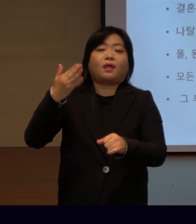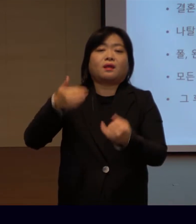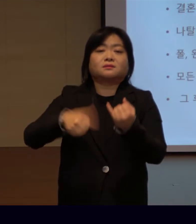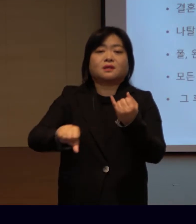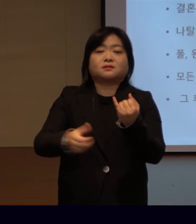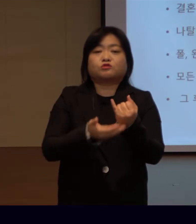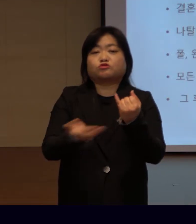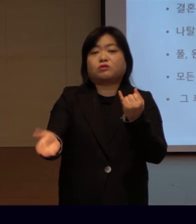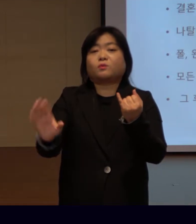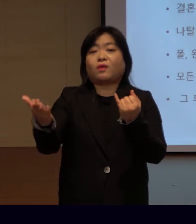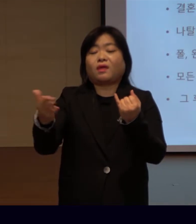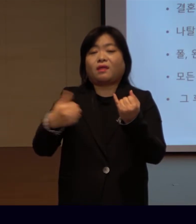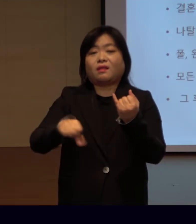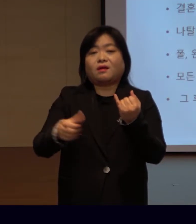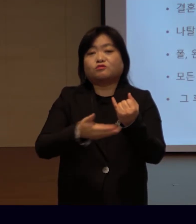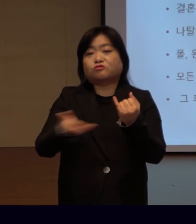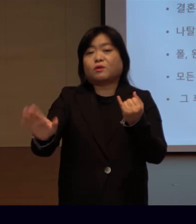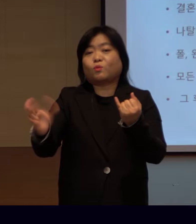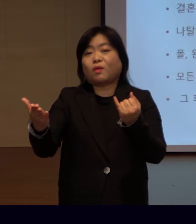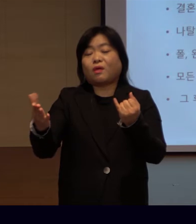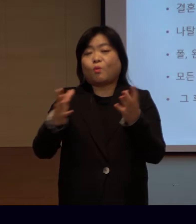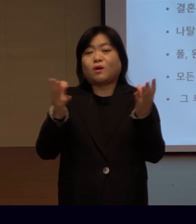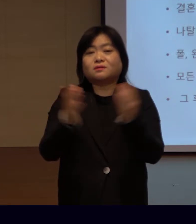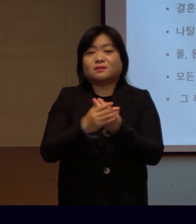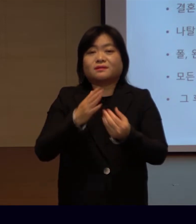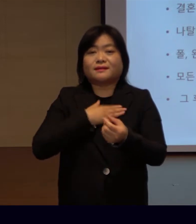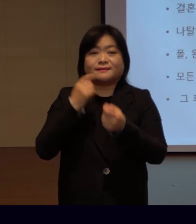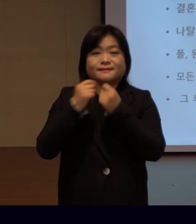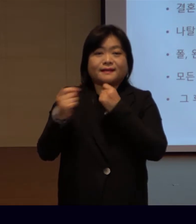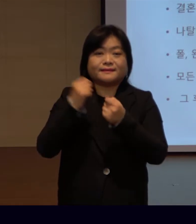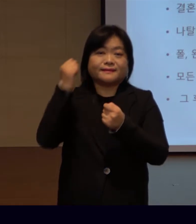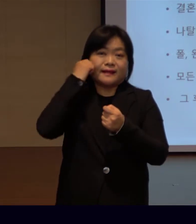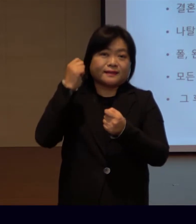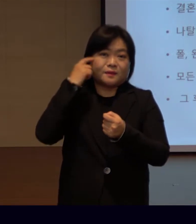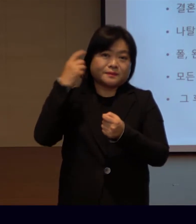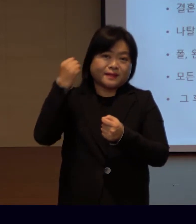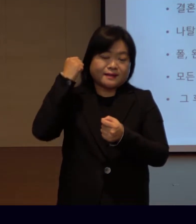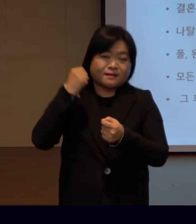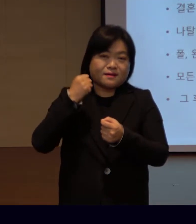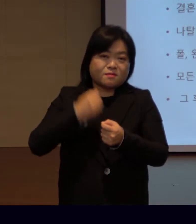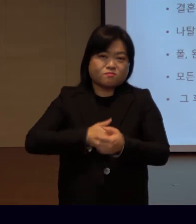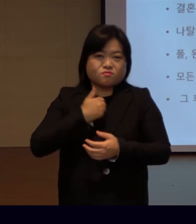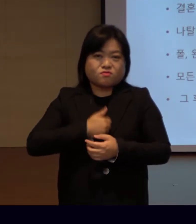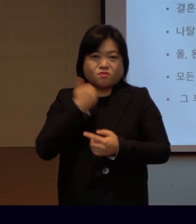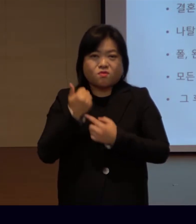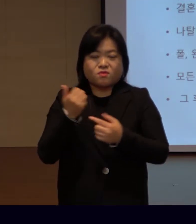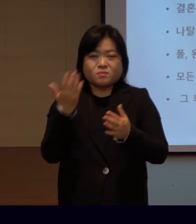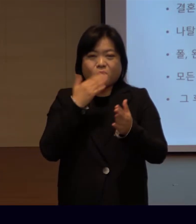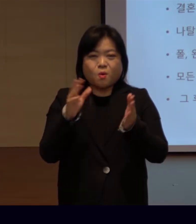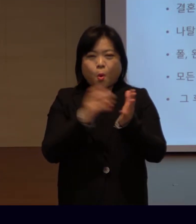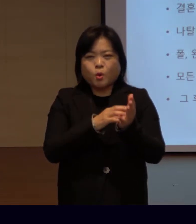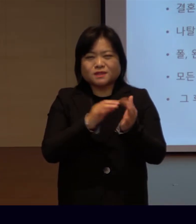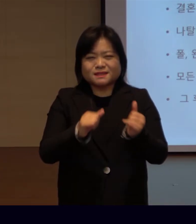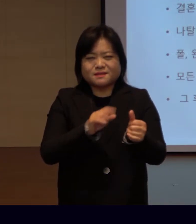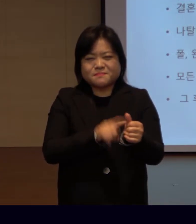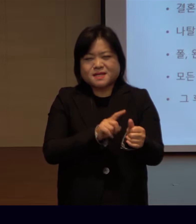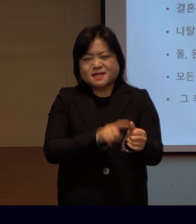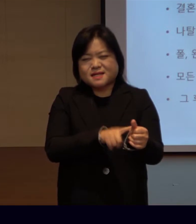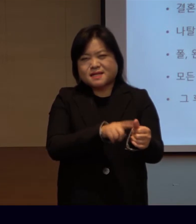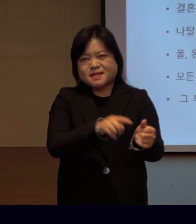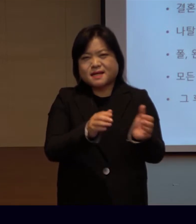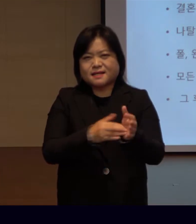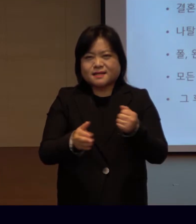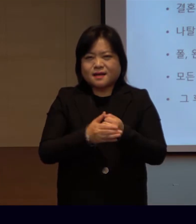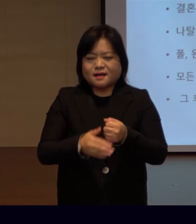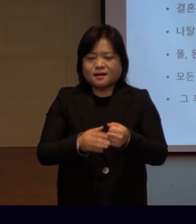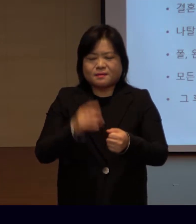자식한테 상속을 해야 돼. 이건 완전히 내가 사기를 당했구나 하고 막 분노를 하면서 자기 공증인을 다구칩니다. 그랬더니 또 얘가 머리를